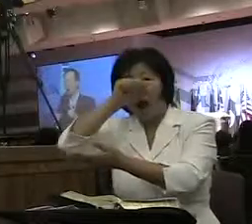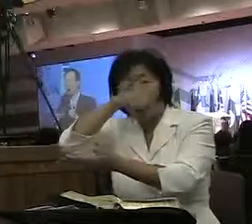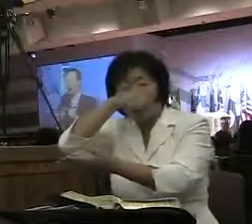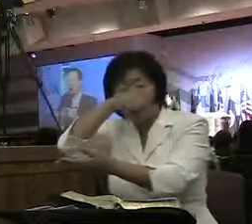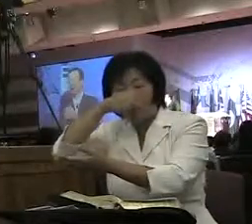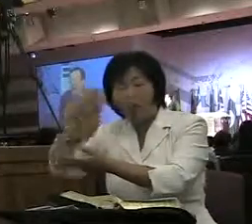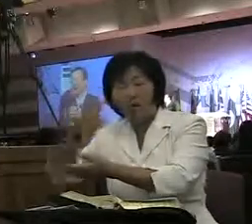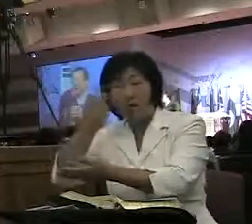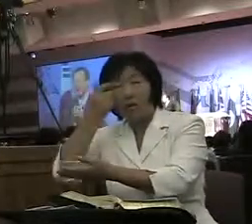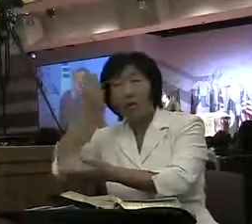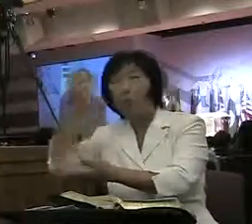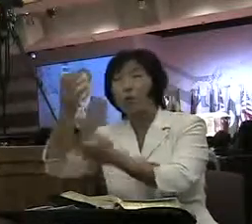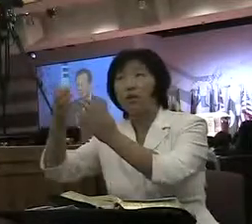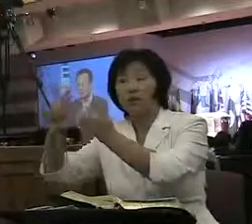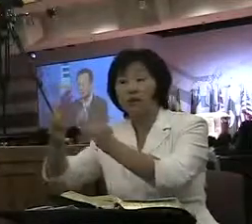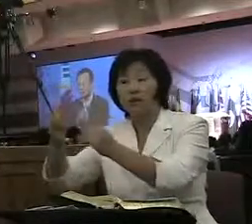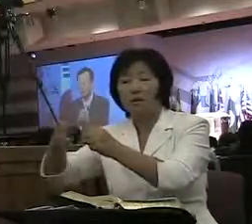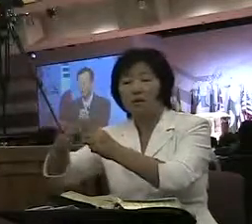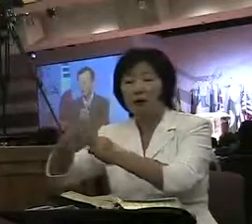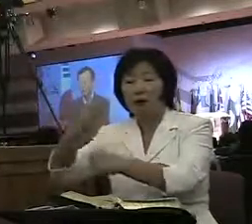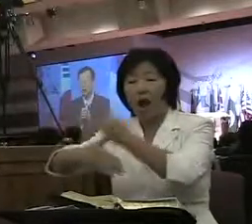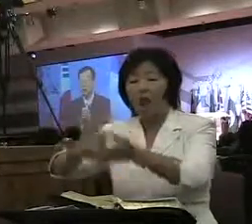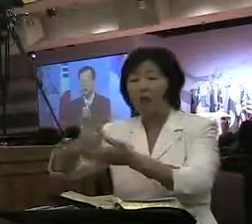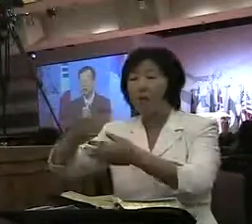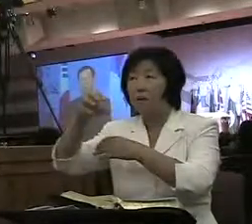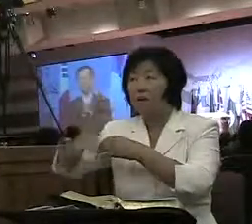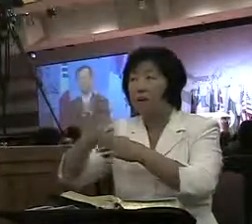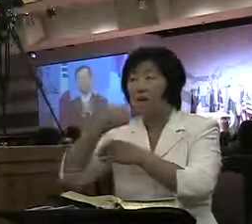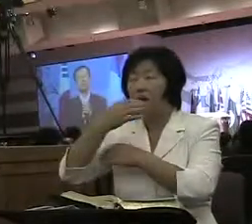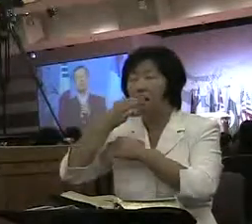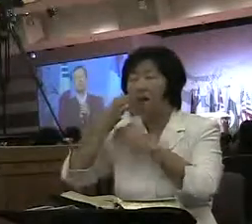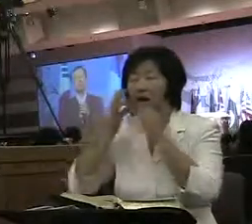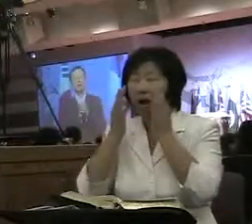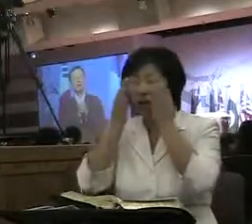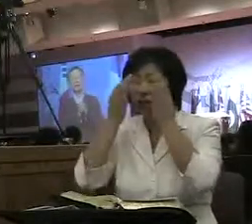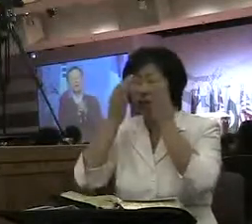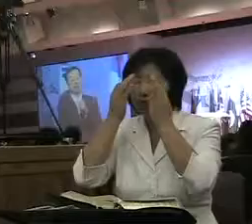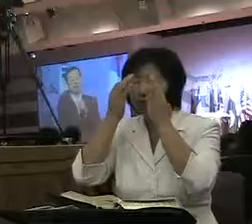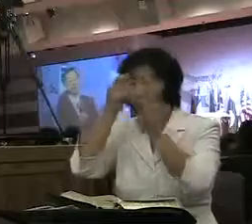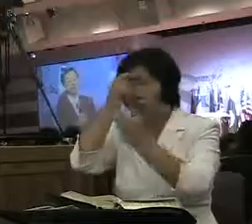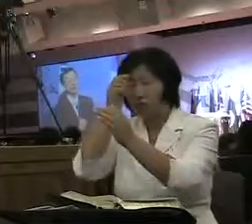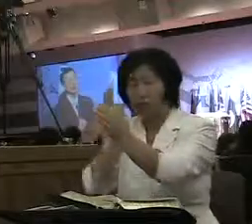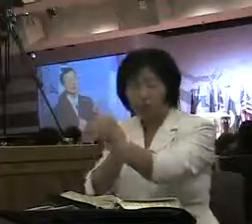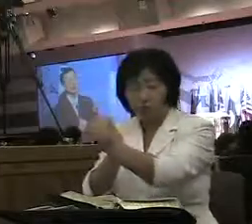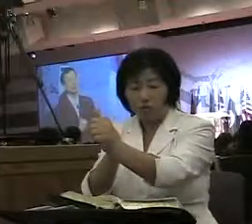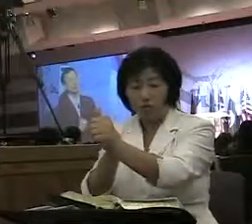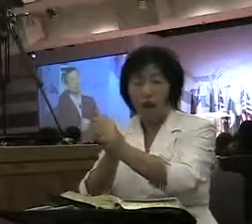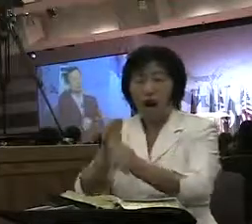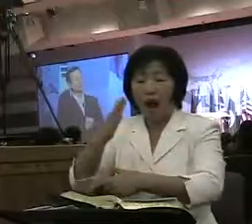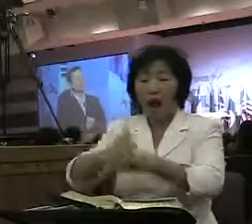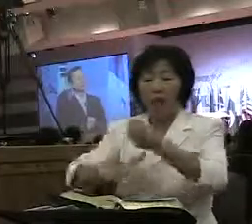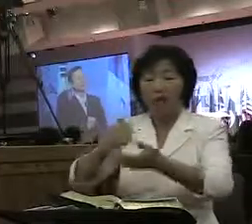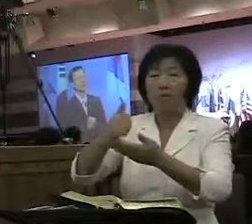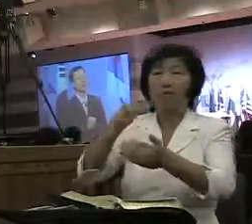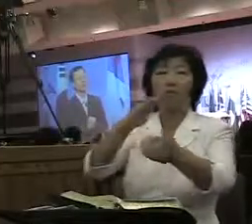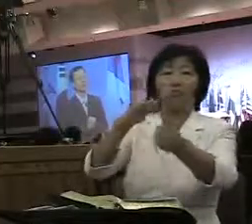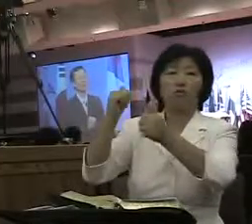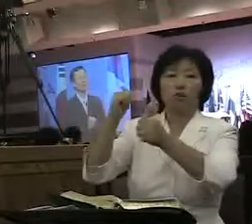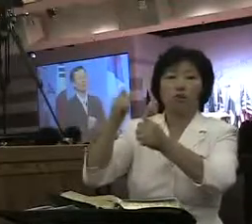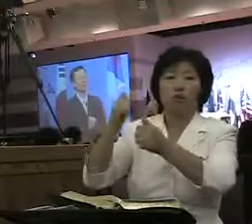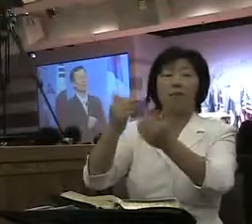때문에 하나님께 간구하는 모습으로 하나님께 부름을 받았다는 것입니다.